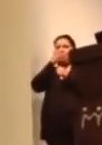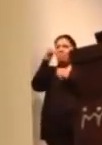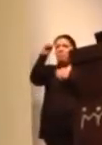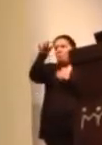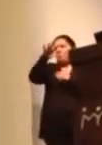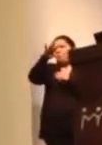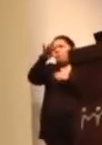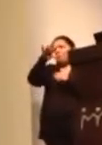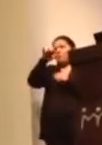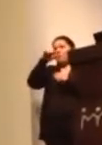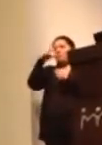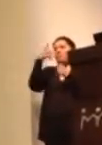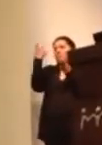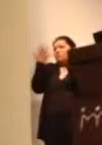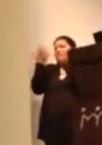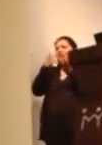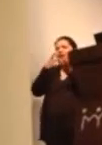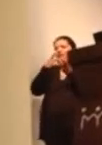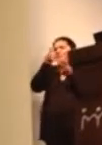ahí te digo micrófono.